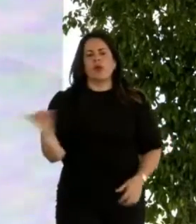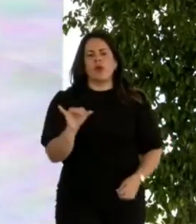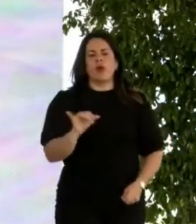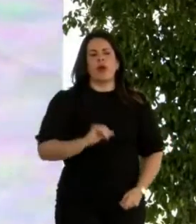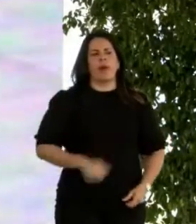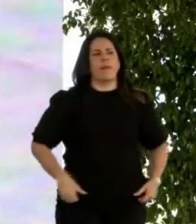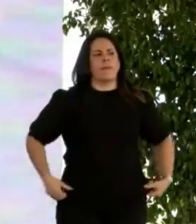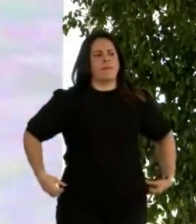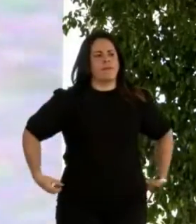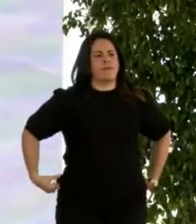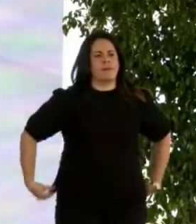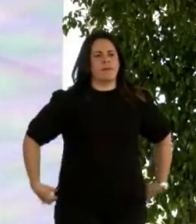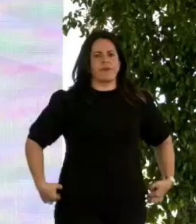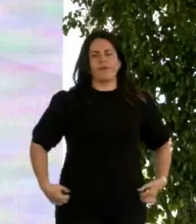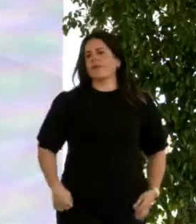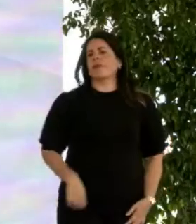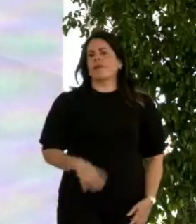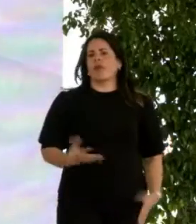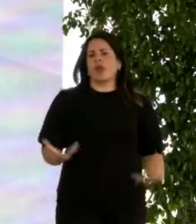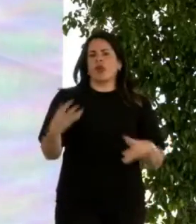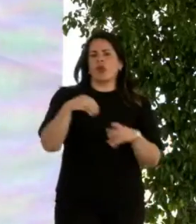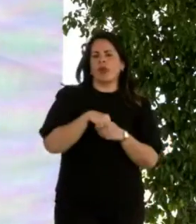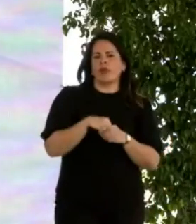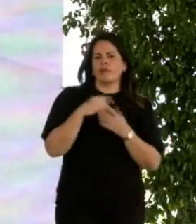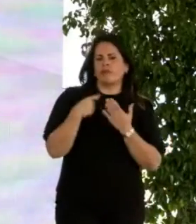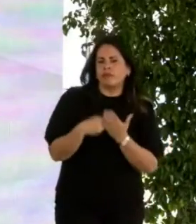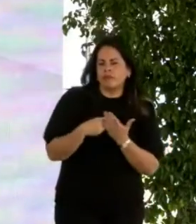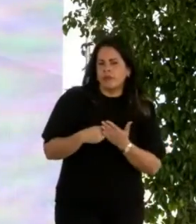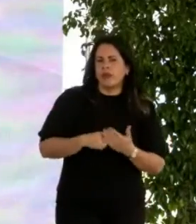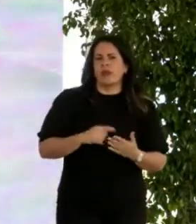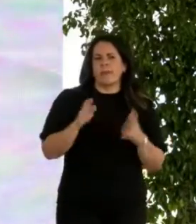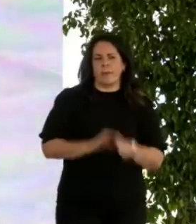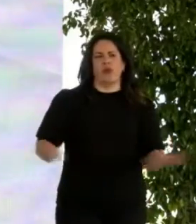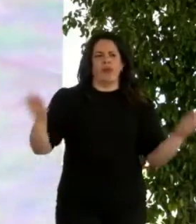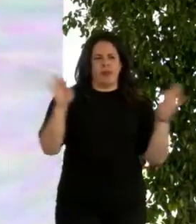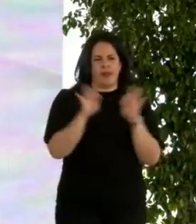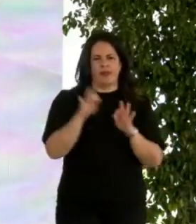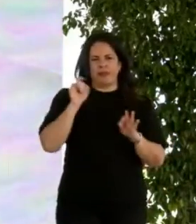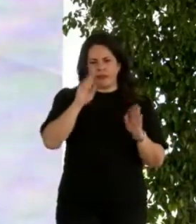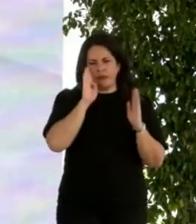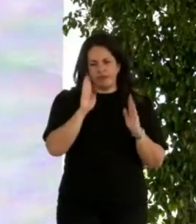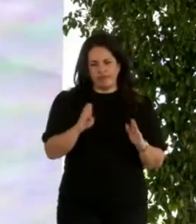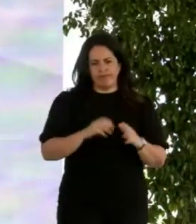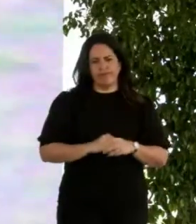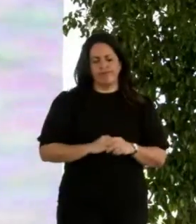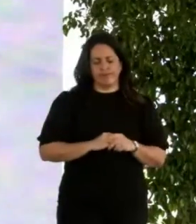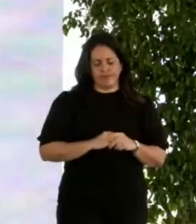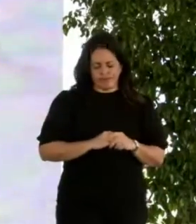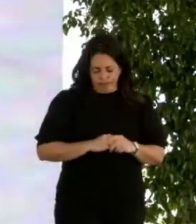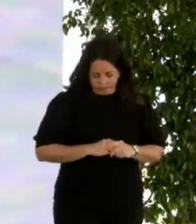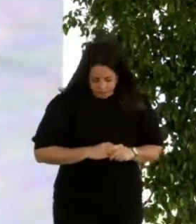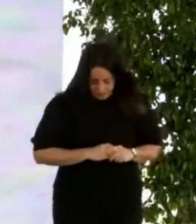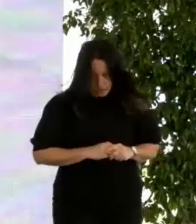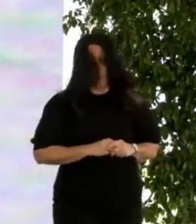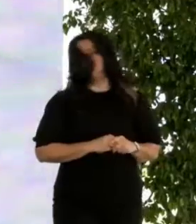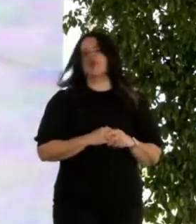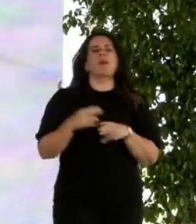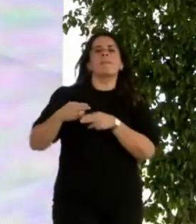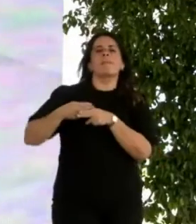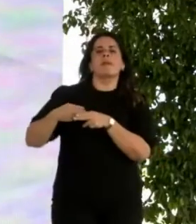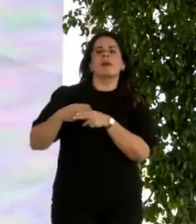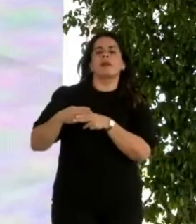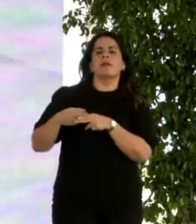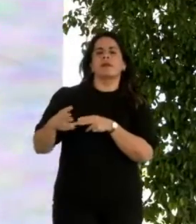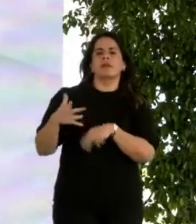sigo inclinado a solamente incluir asuntos que entiendo son indispensables que se atiendan. Sería de breve duración,